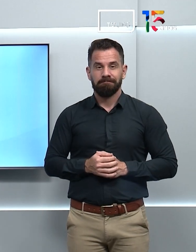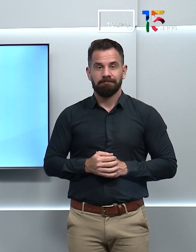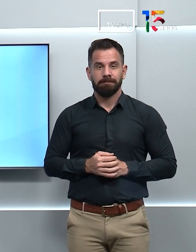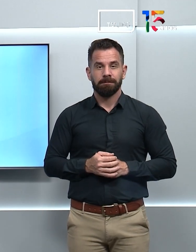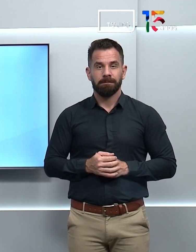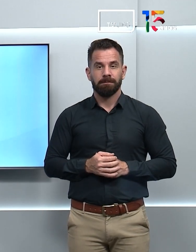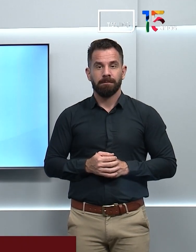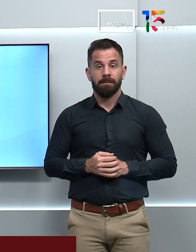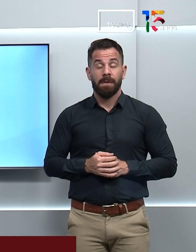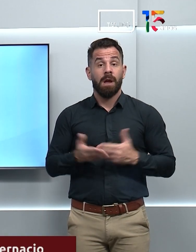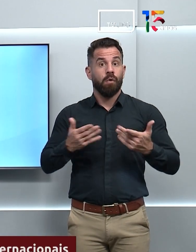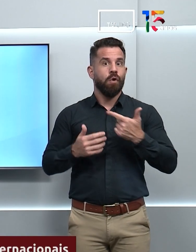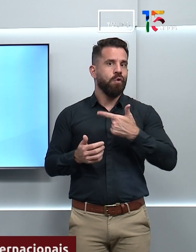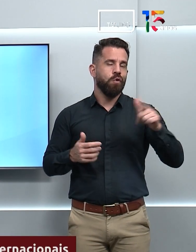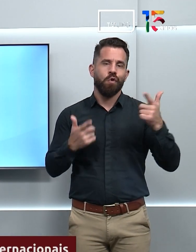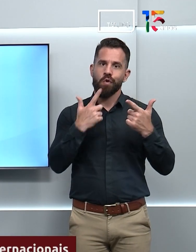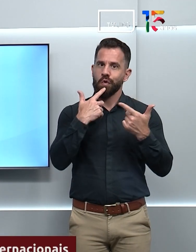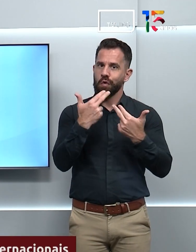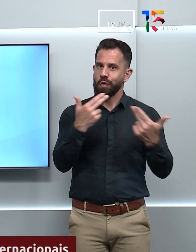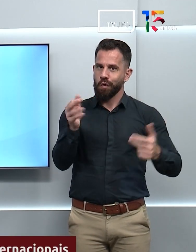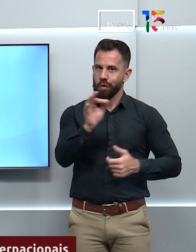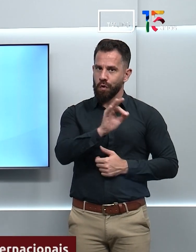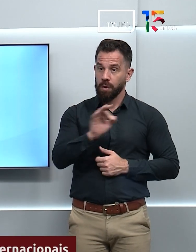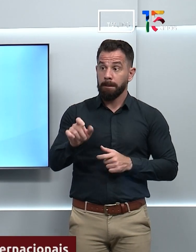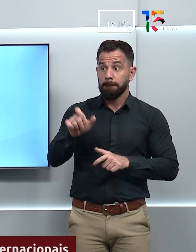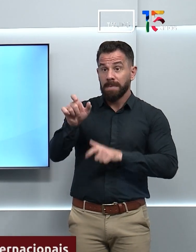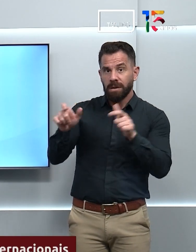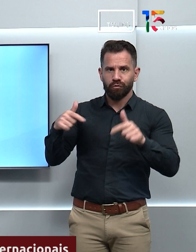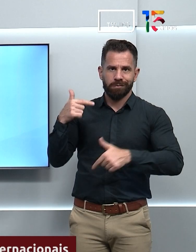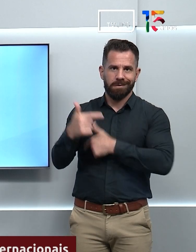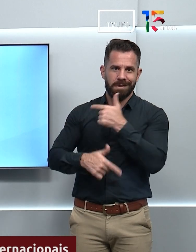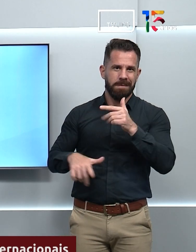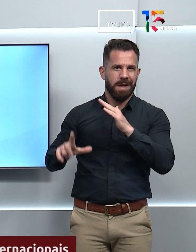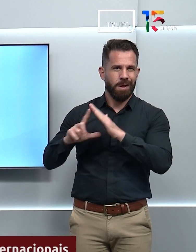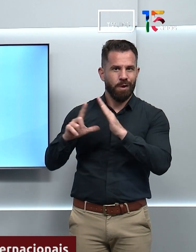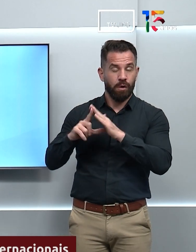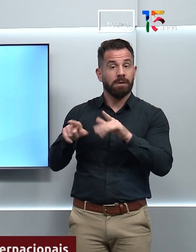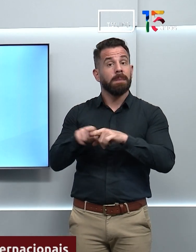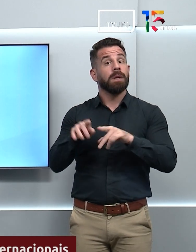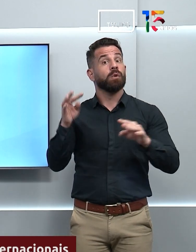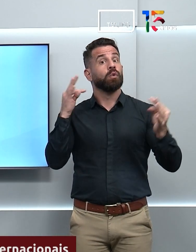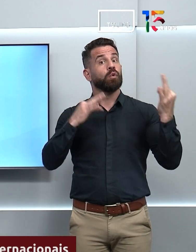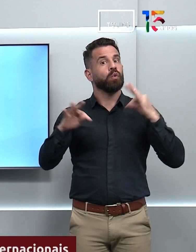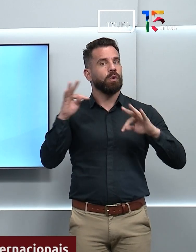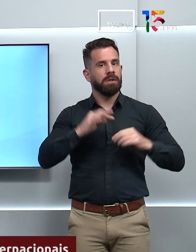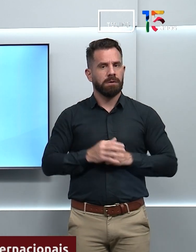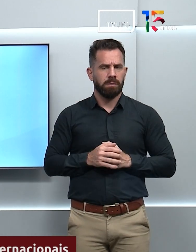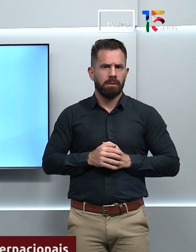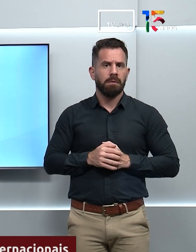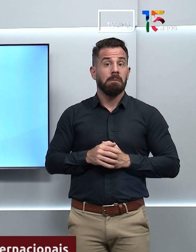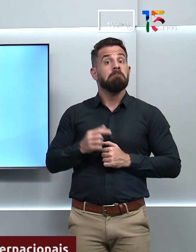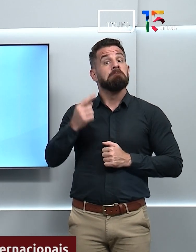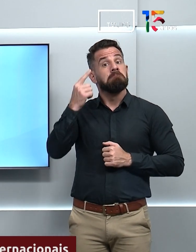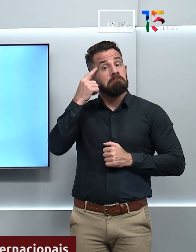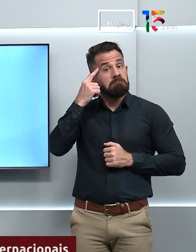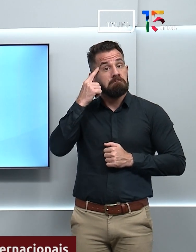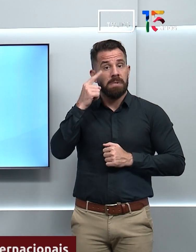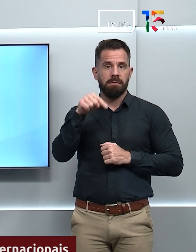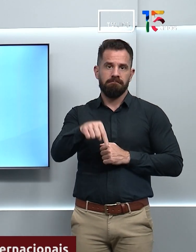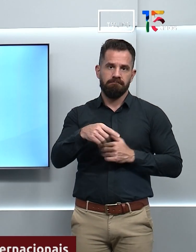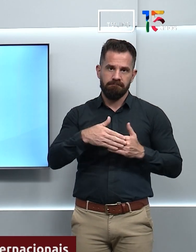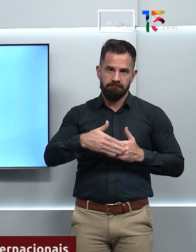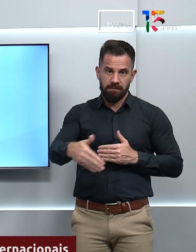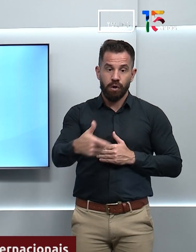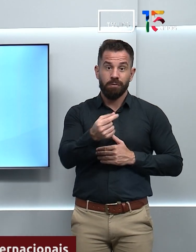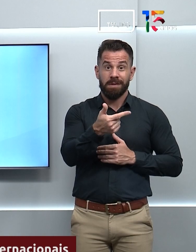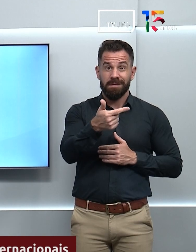E agora uma boa notícia para comerciantes e quem trabalha com turismo aqui no país. A expectativa é que a temporada de verão